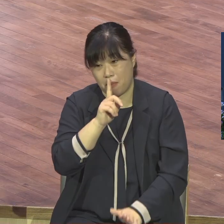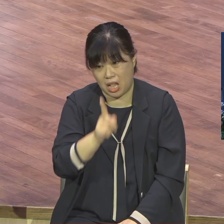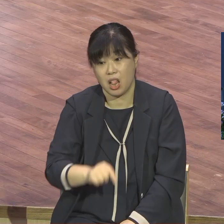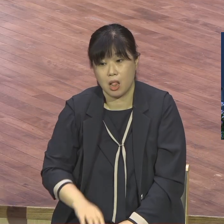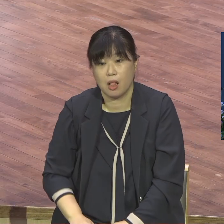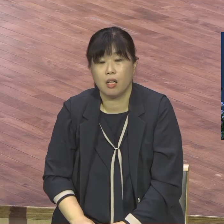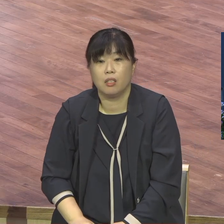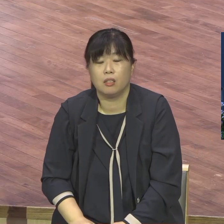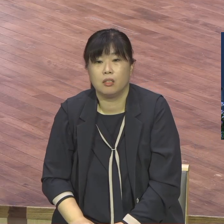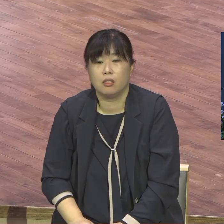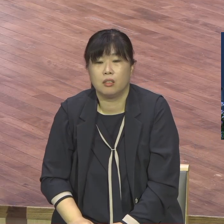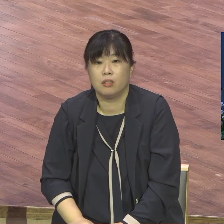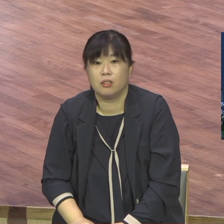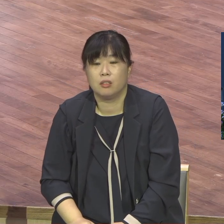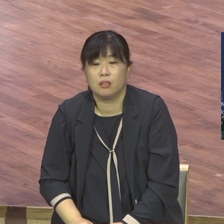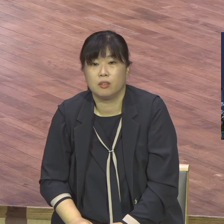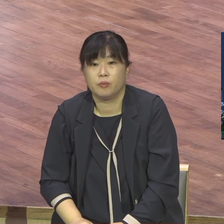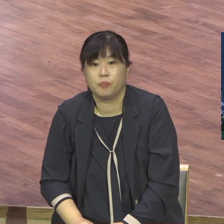그래서 사도 바울은